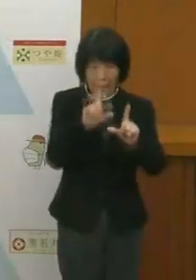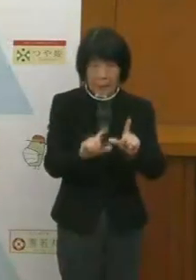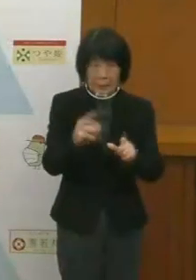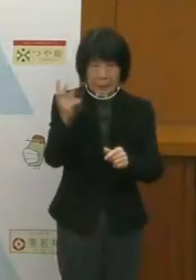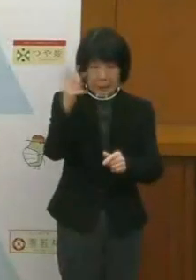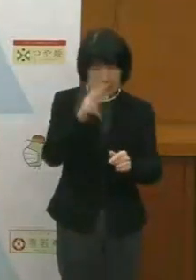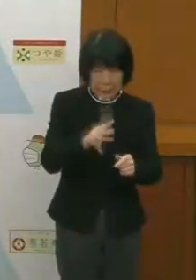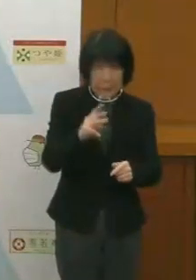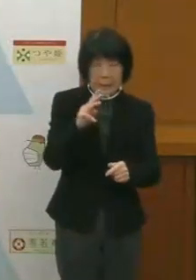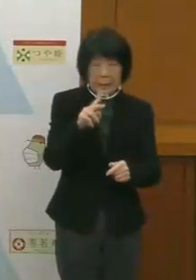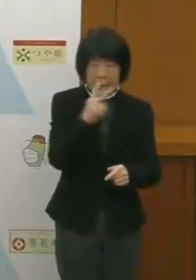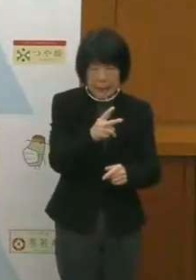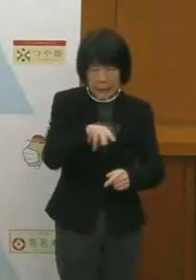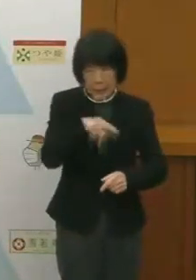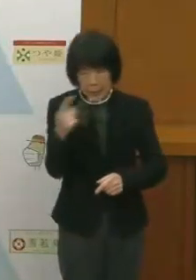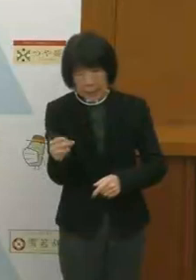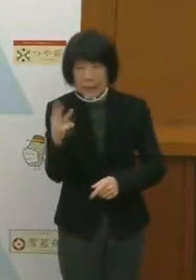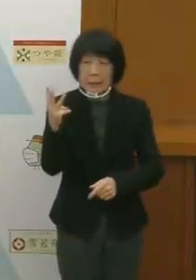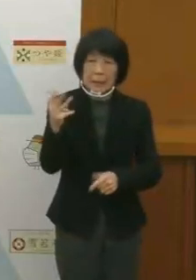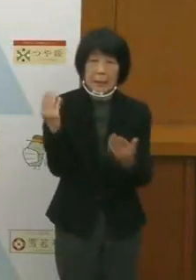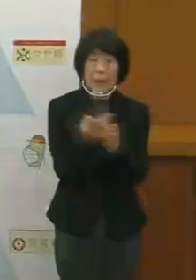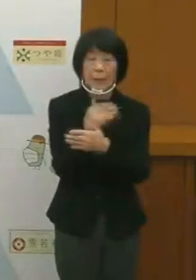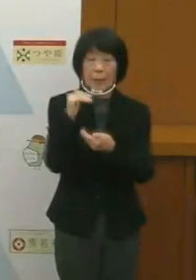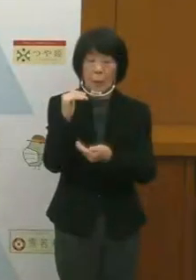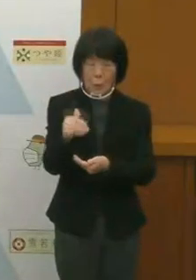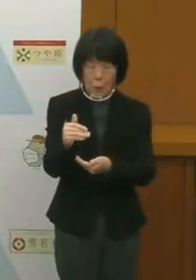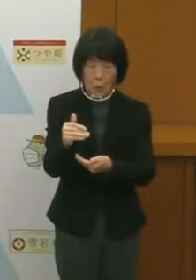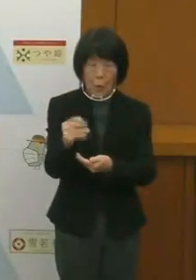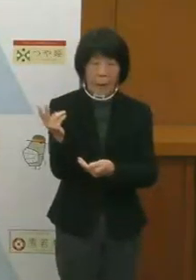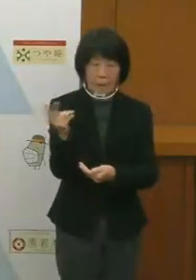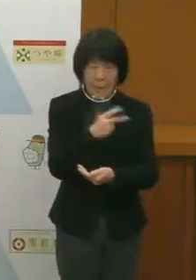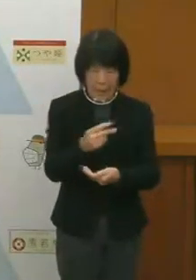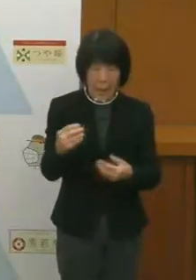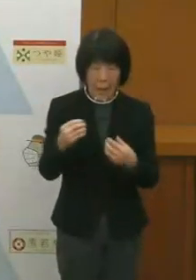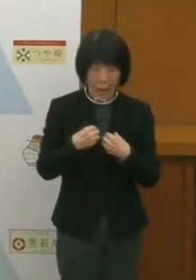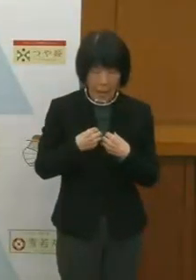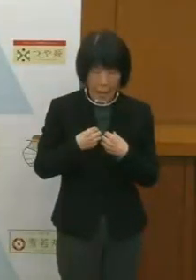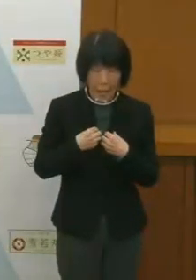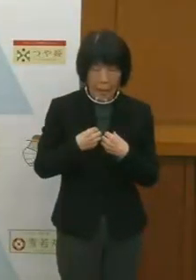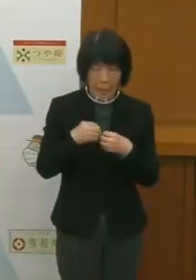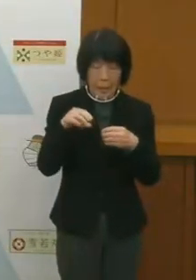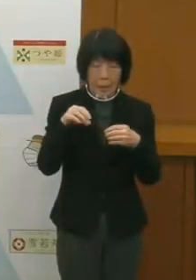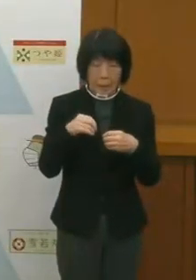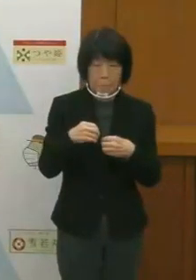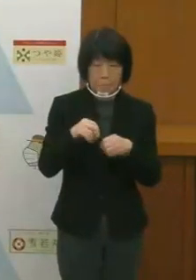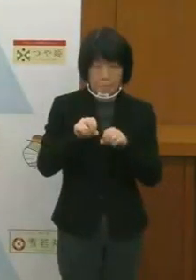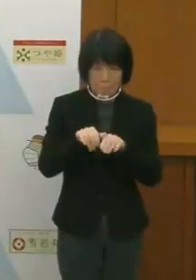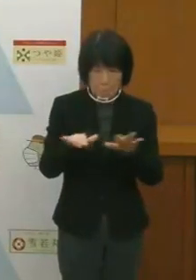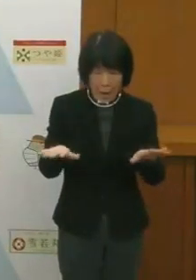それから感染の拡大地域への